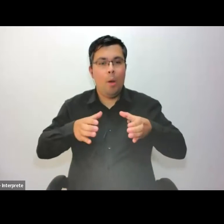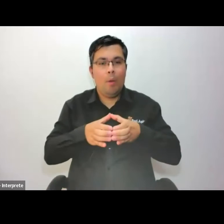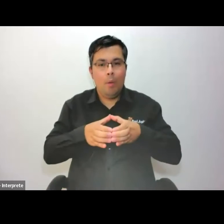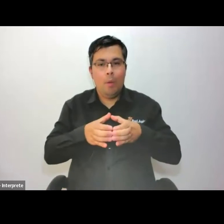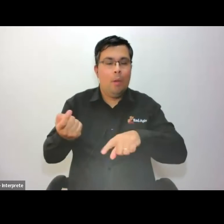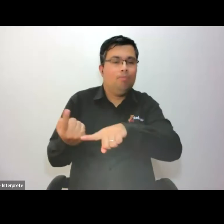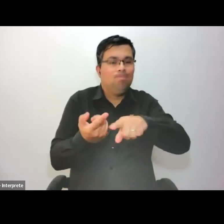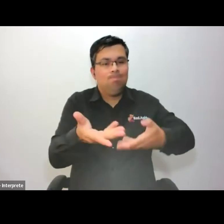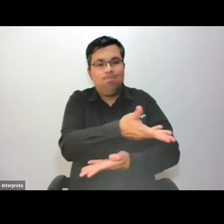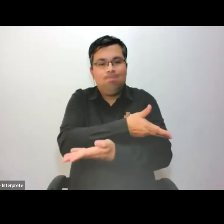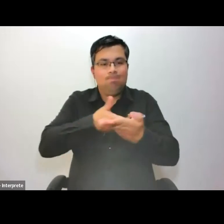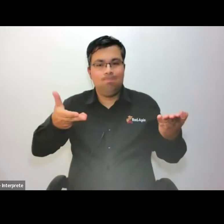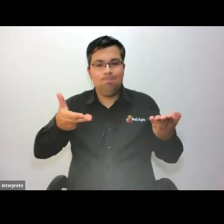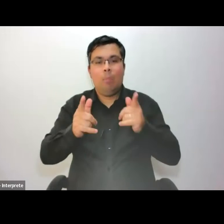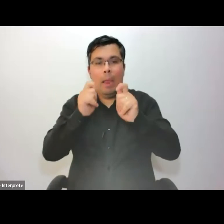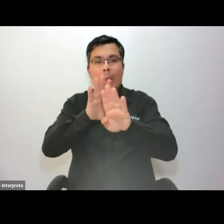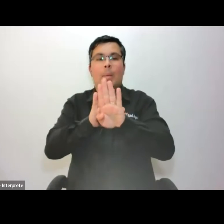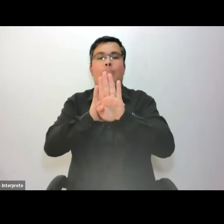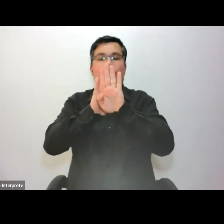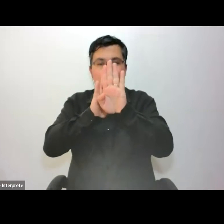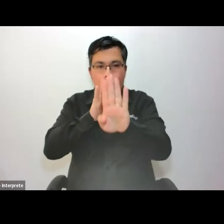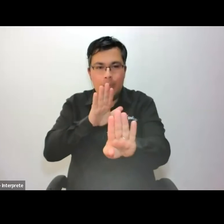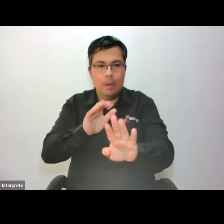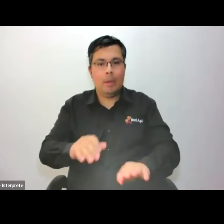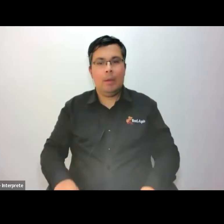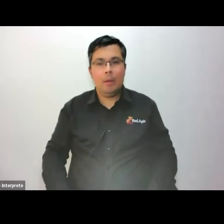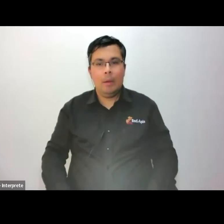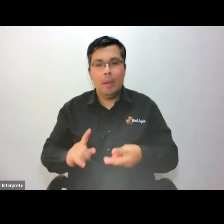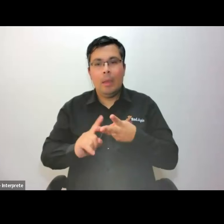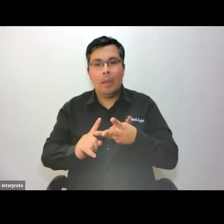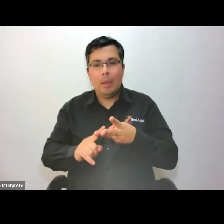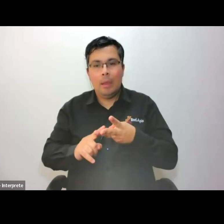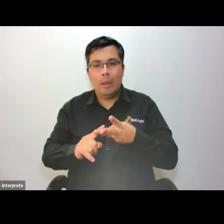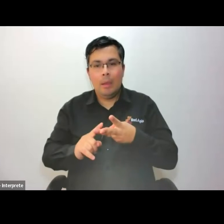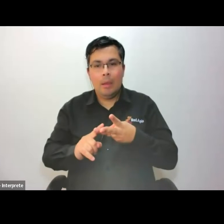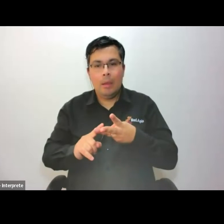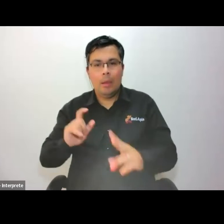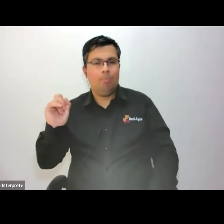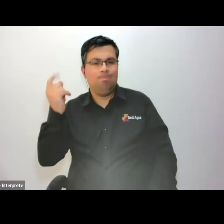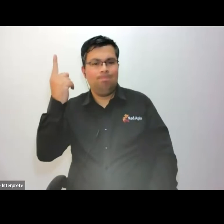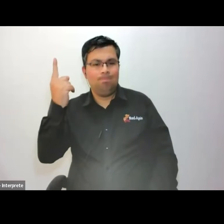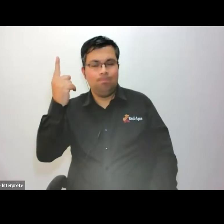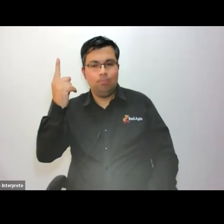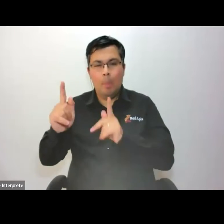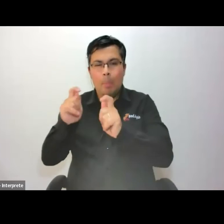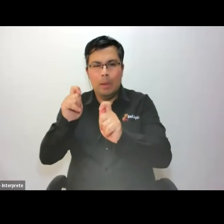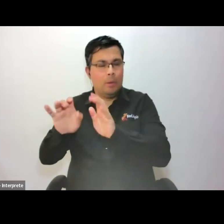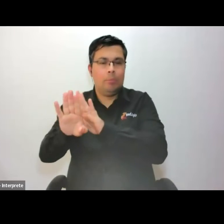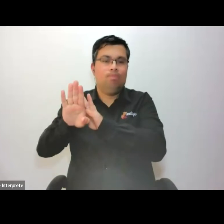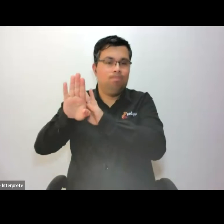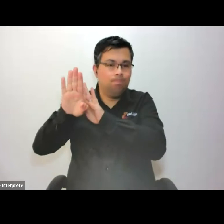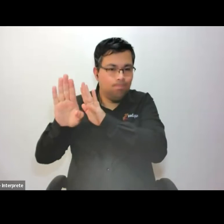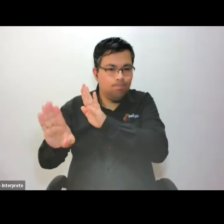la convivencia inclusiva por sobre la sanción, que identifica con claridad las necesidades de apoyo de sus estudiantes, es